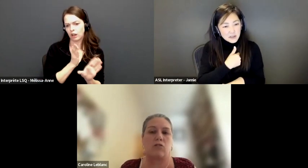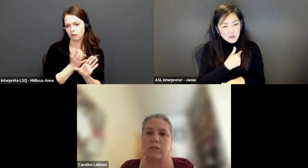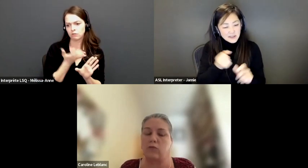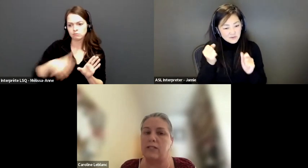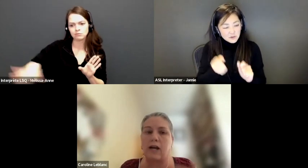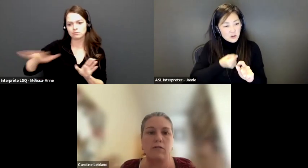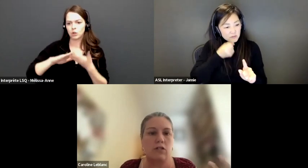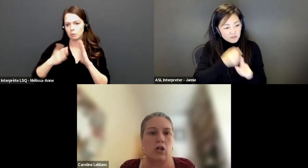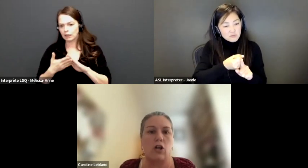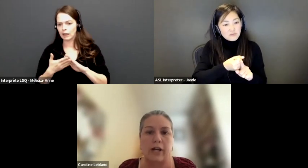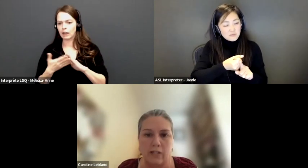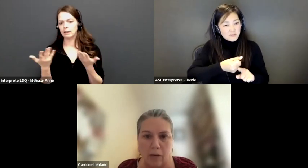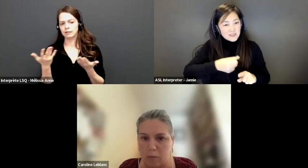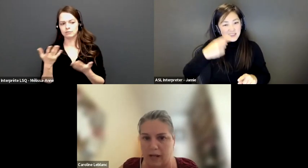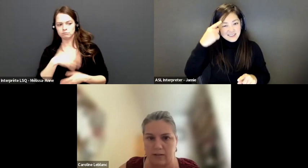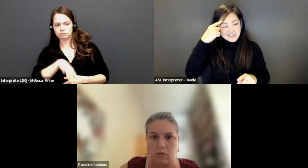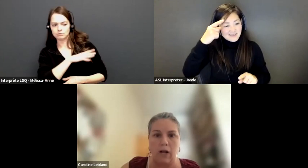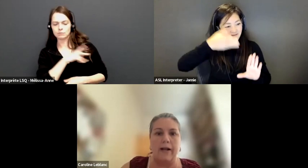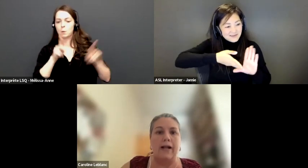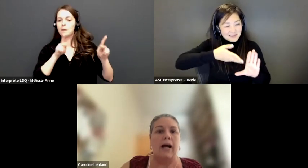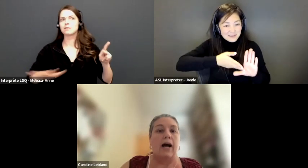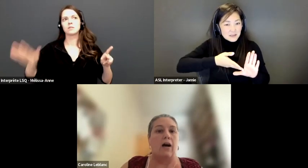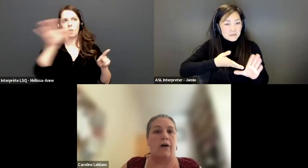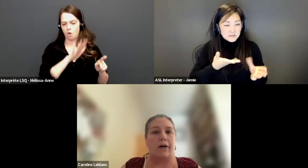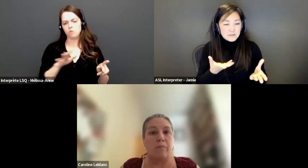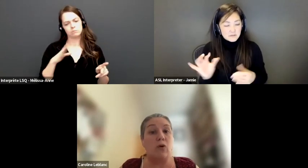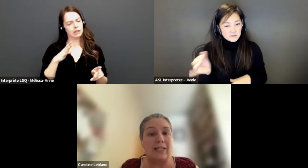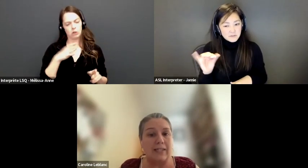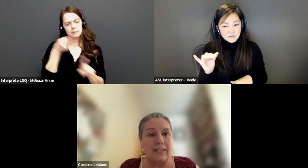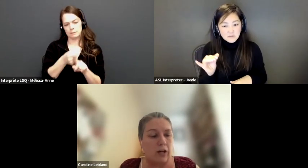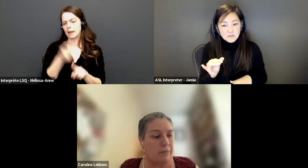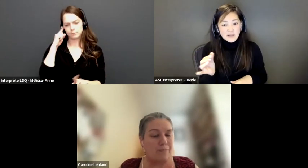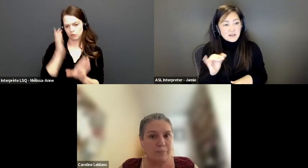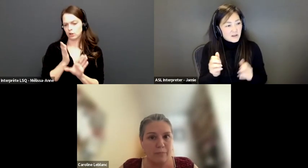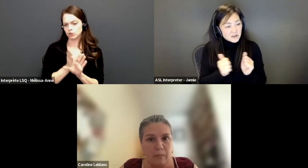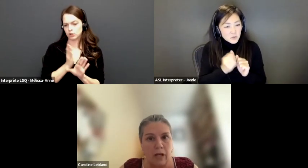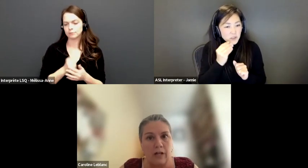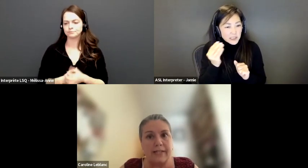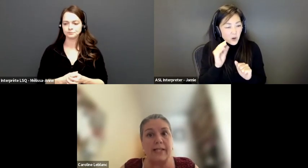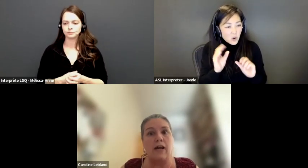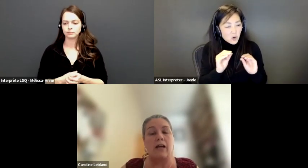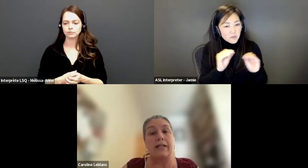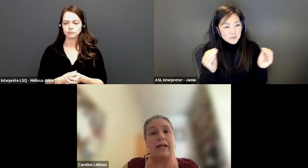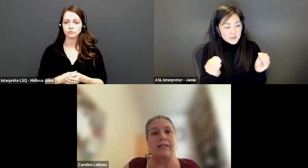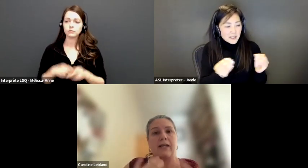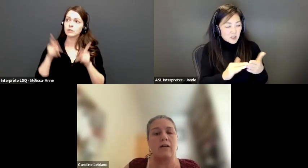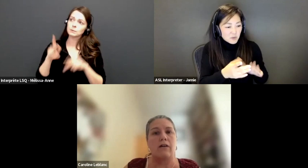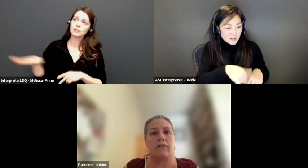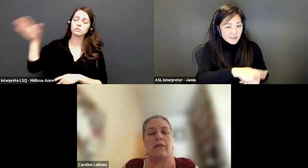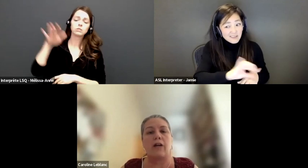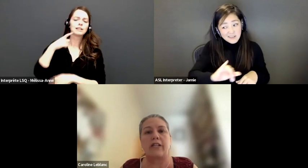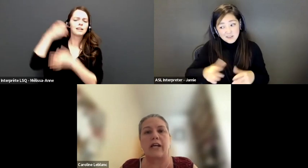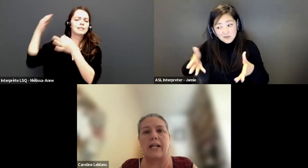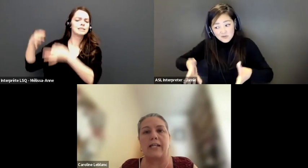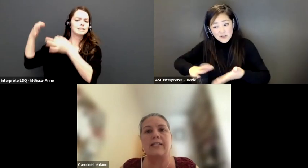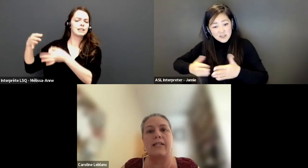en situation d'itinérance que le reste de la population. Alors, pour les décideurs, ce qui est intéressant